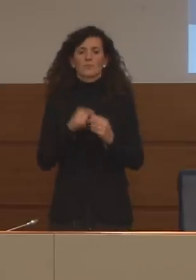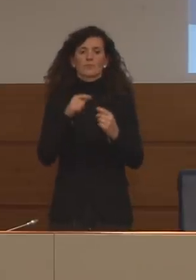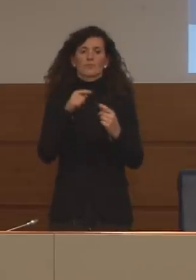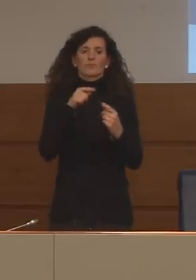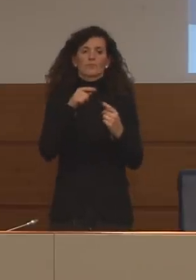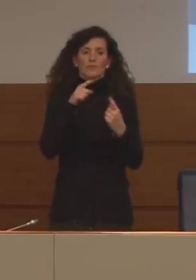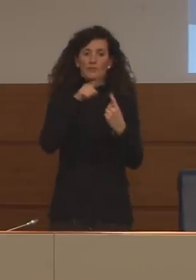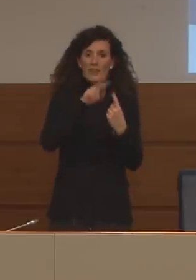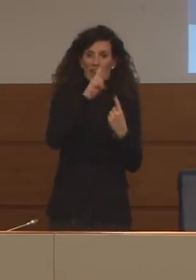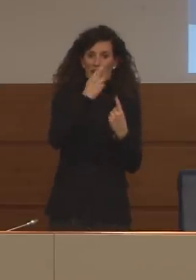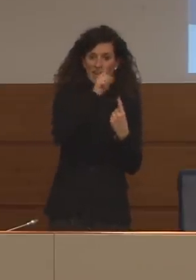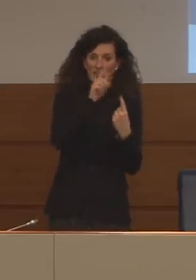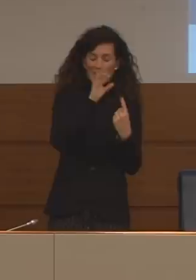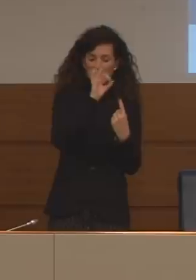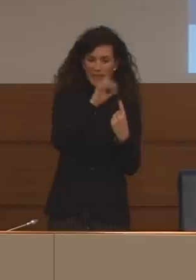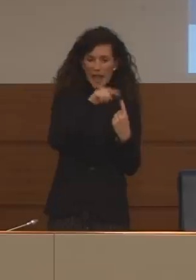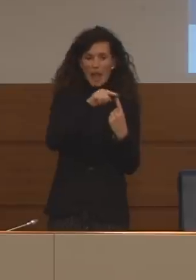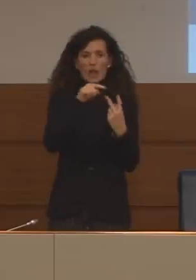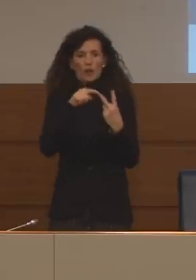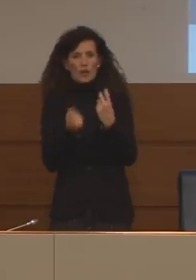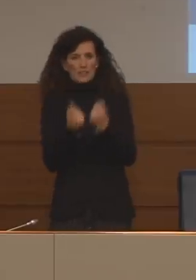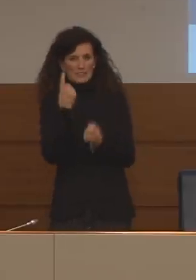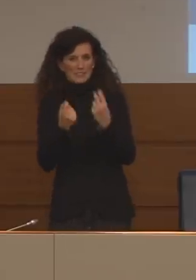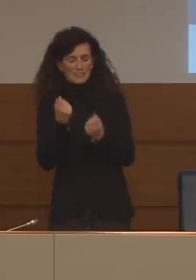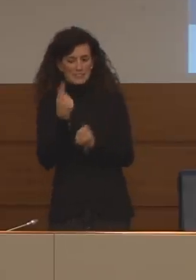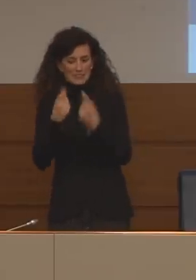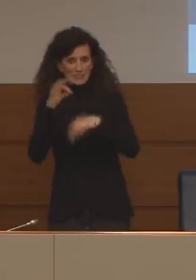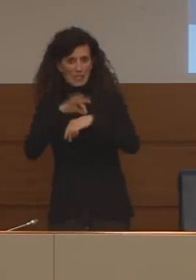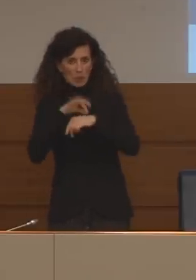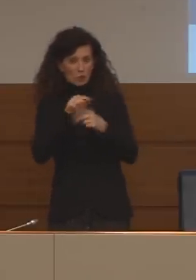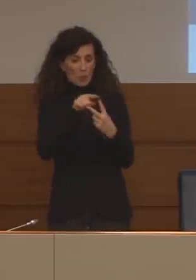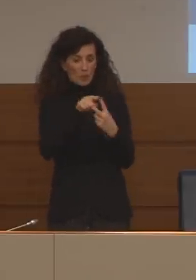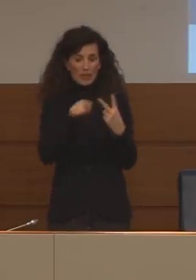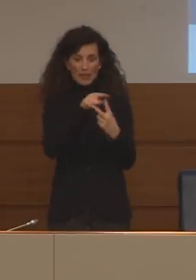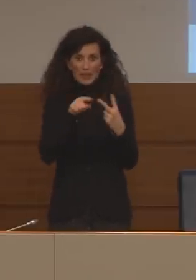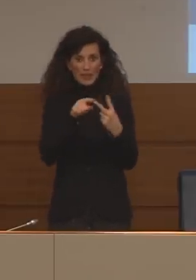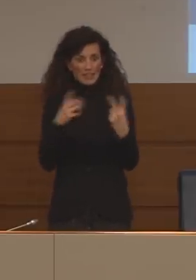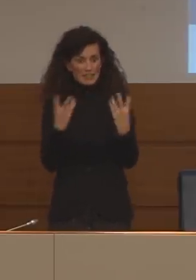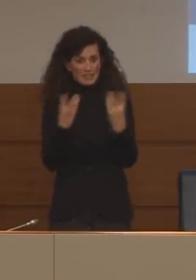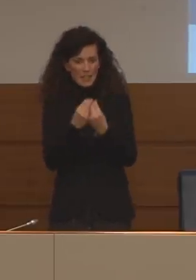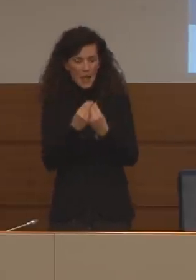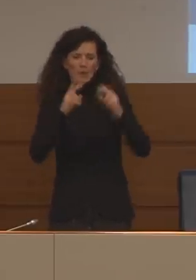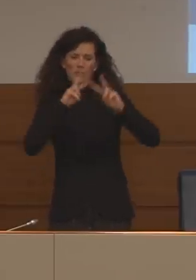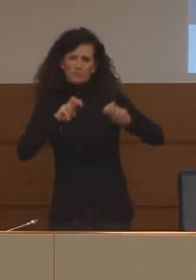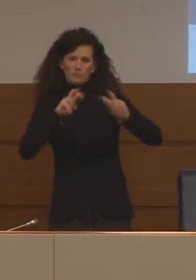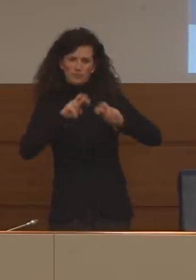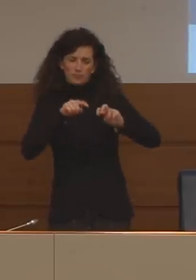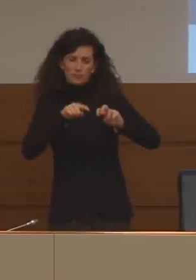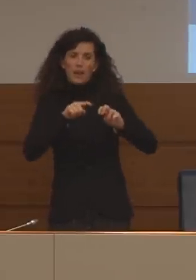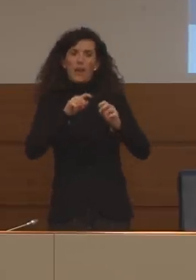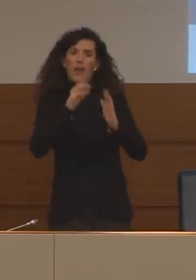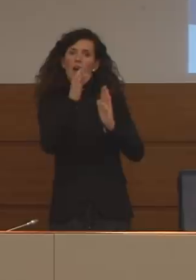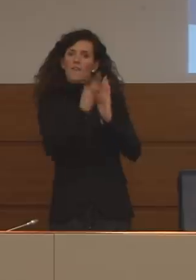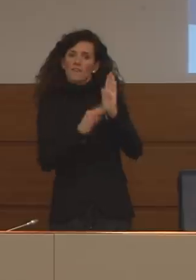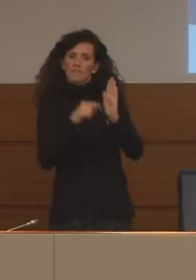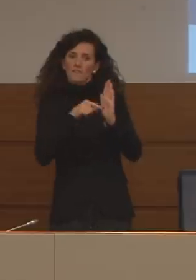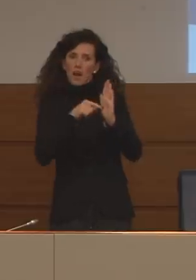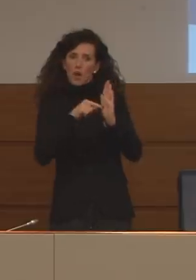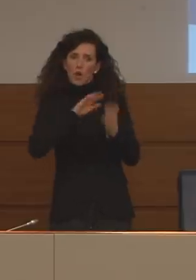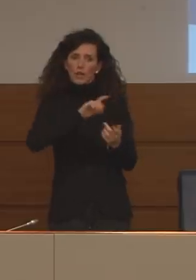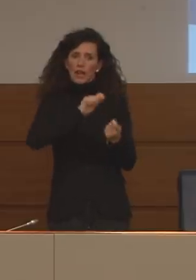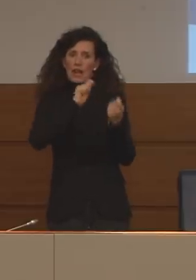si possono ovviamente fare diversi modelli e cambiando i valori di questi dati si possono avere